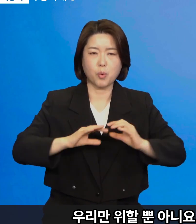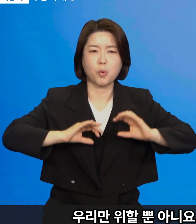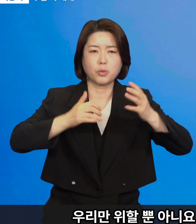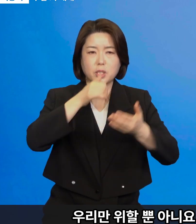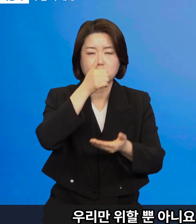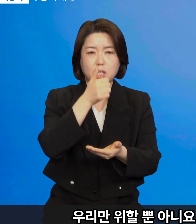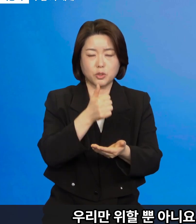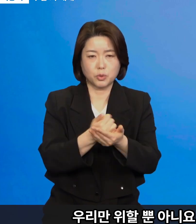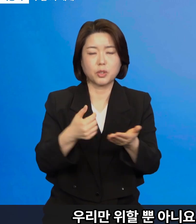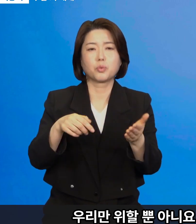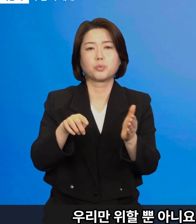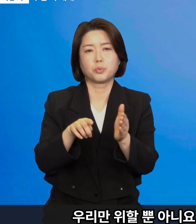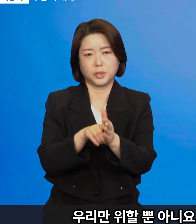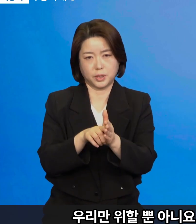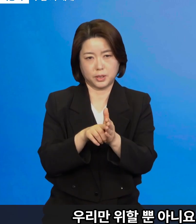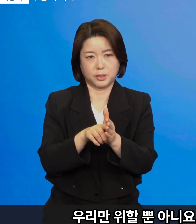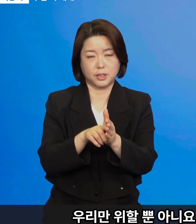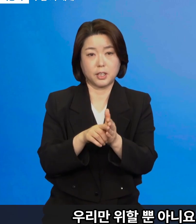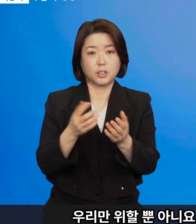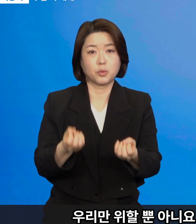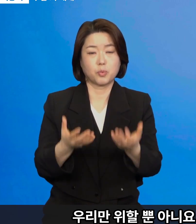죄를 위하심이라.